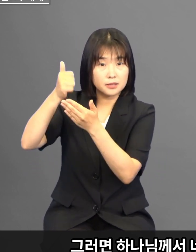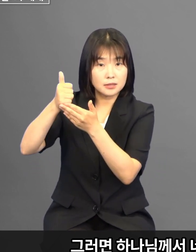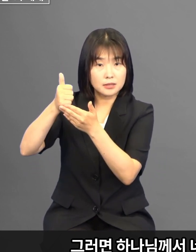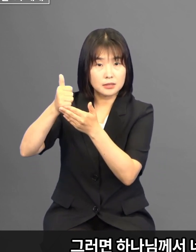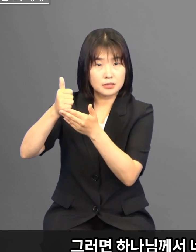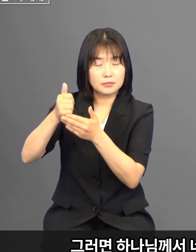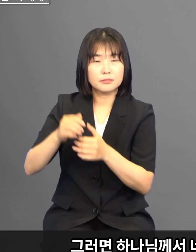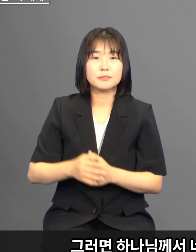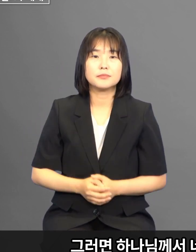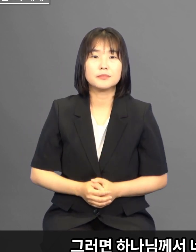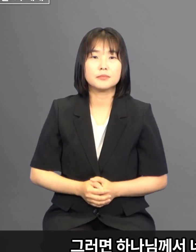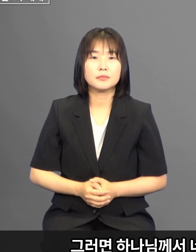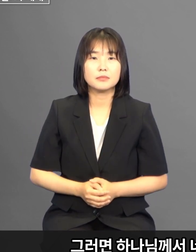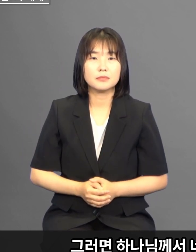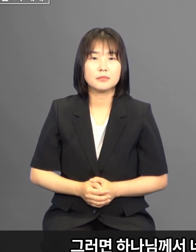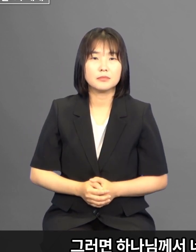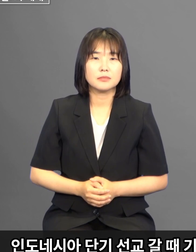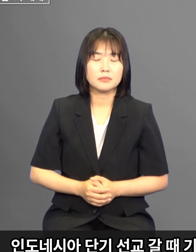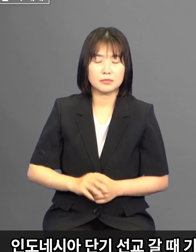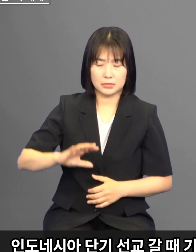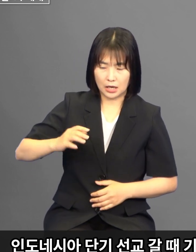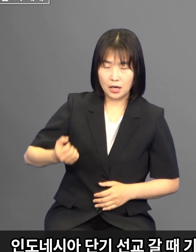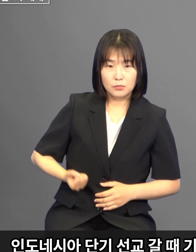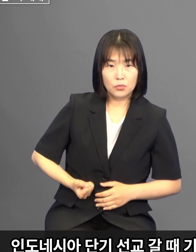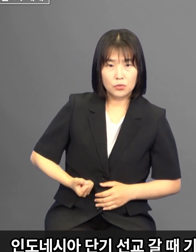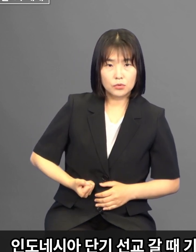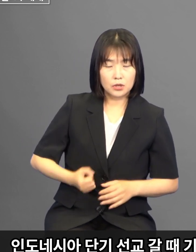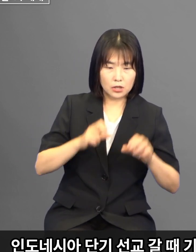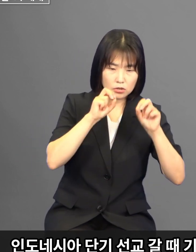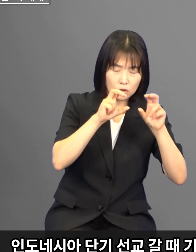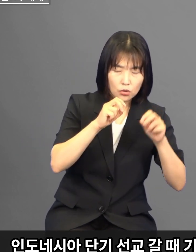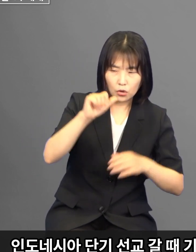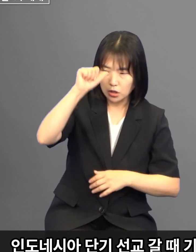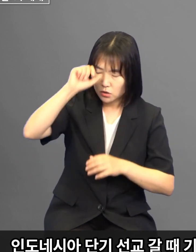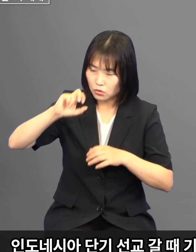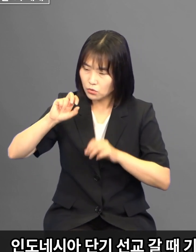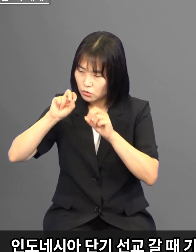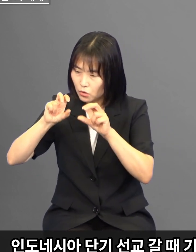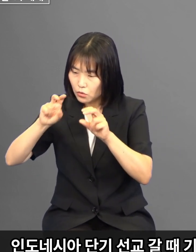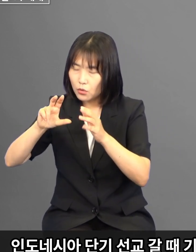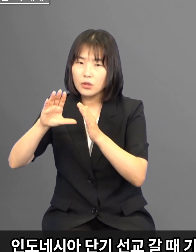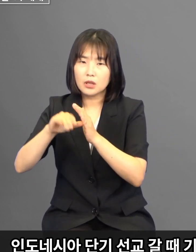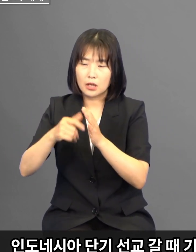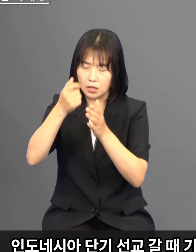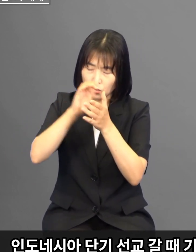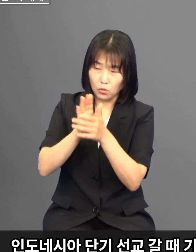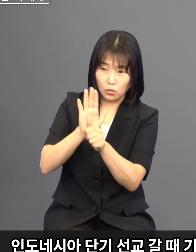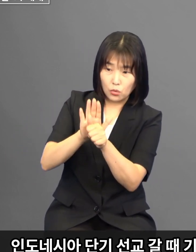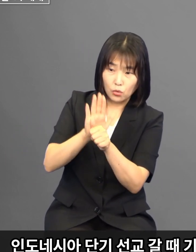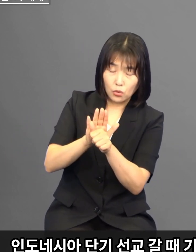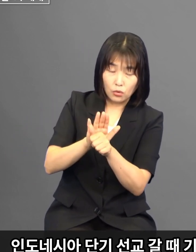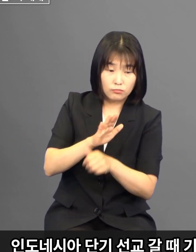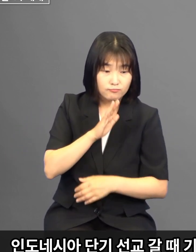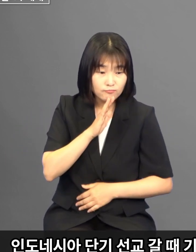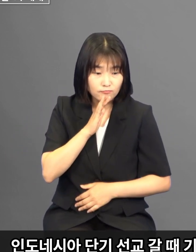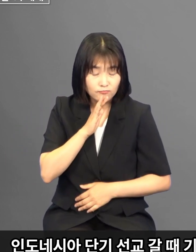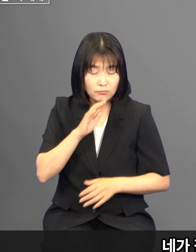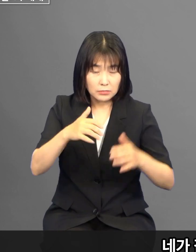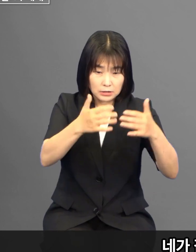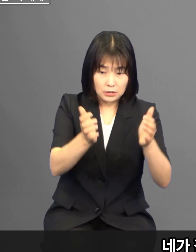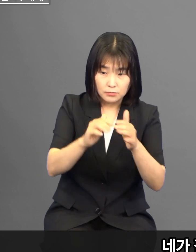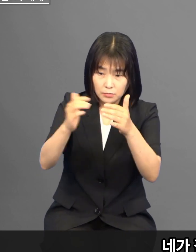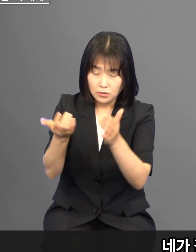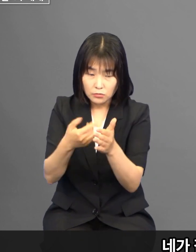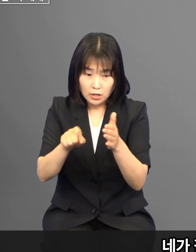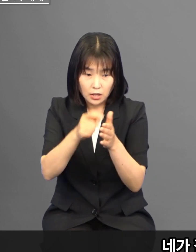그때 캄보디아 단기 선교, 인도네시아 단기 선교 갈 때에 기도로 동참했지, 팀원들을 위해서 기도했지,